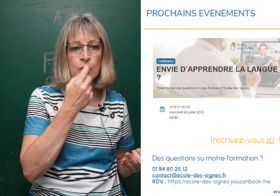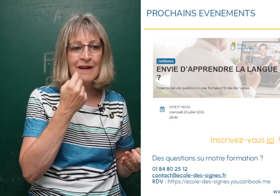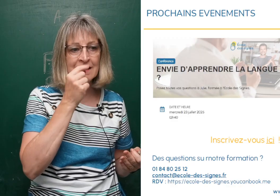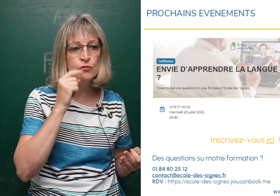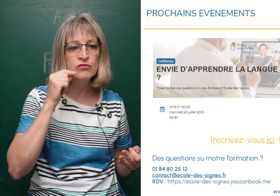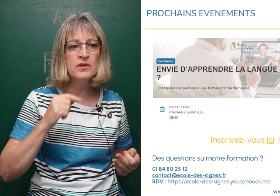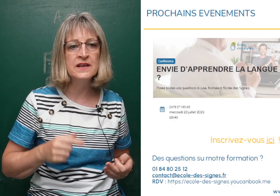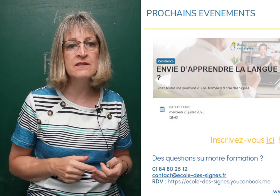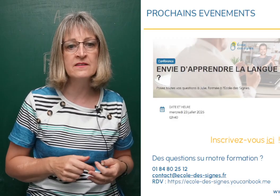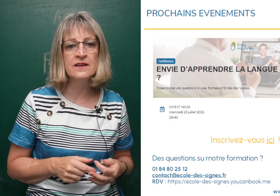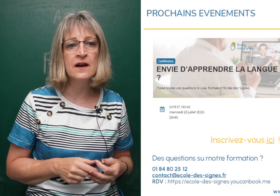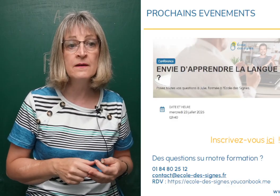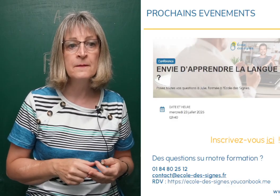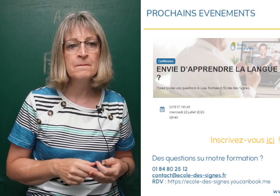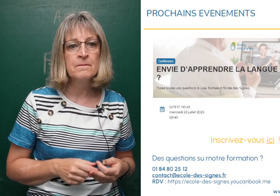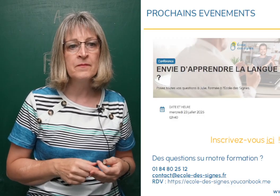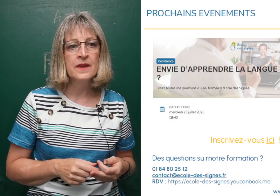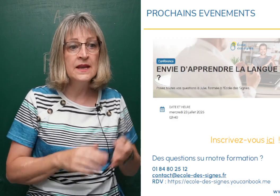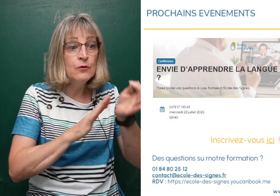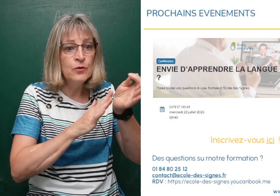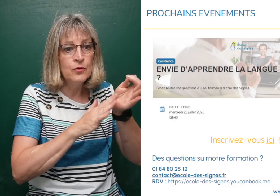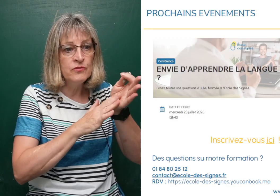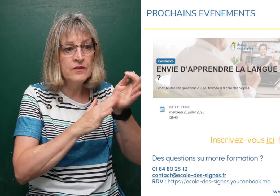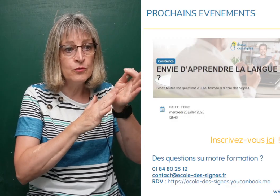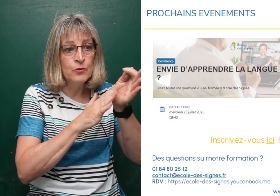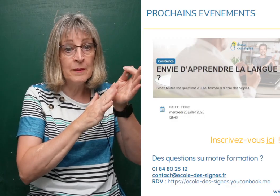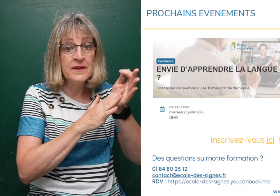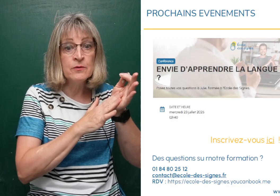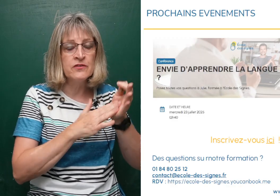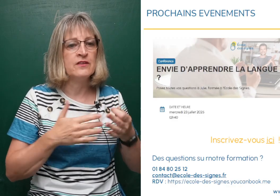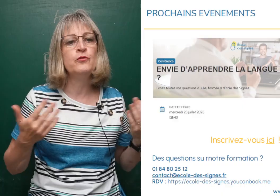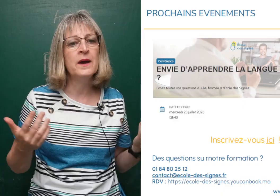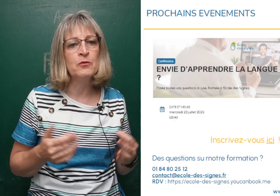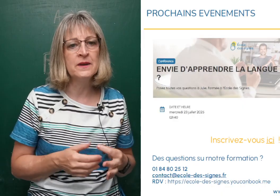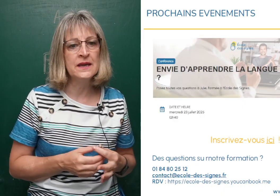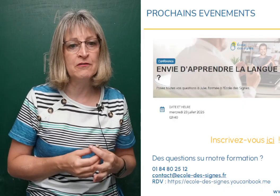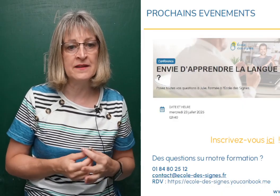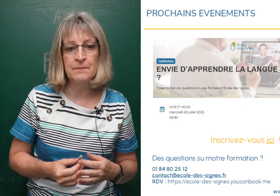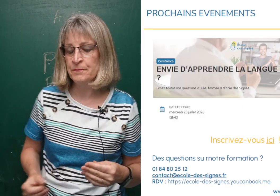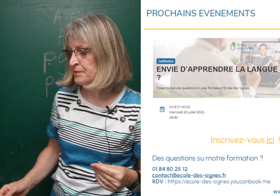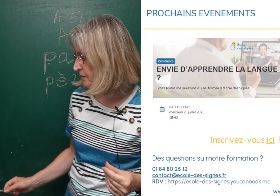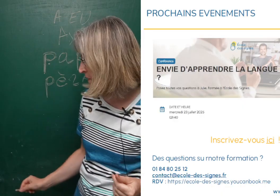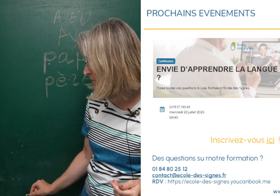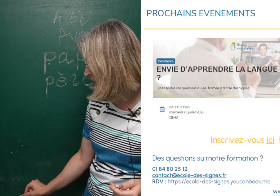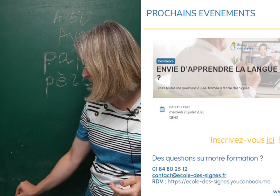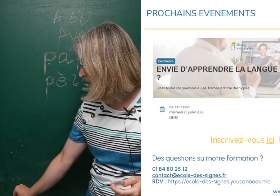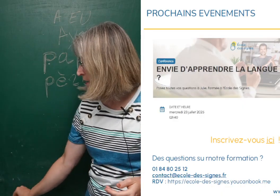qu'avec le mouvement des lèvres, etc. Et le papier, quoi, ce serait super compliqué en fait. Hein. Voilà. Donc